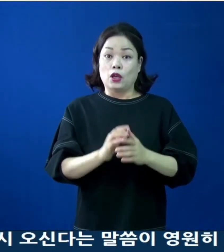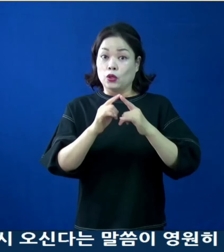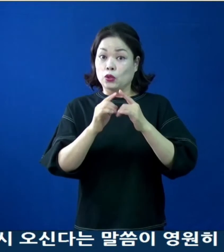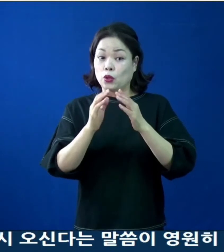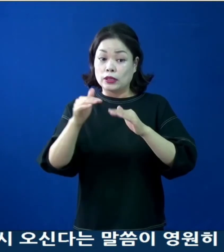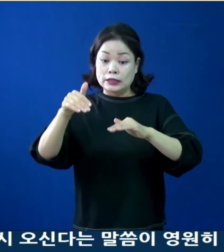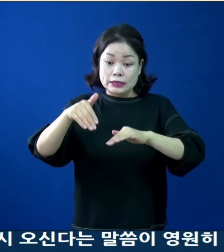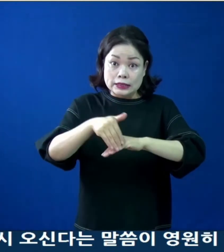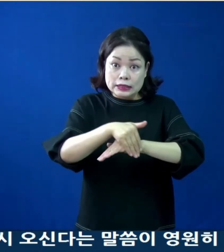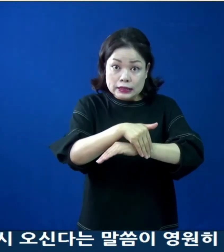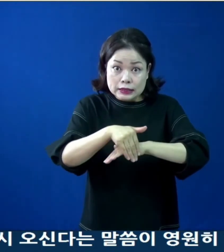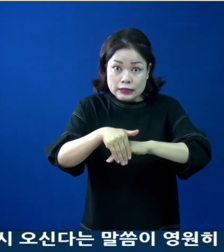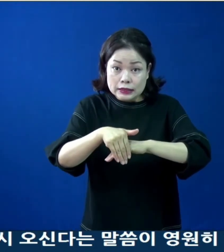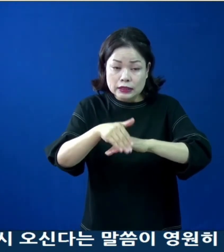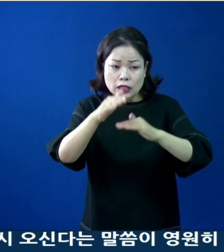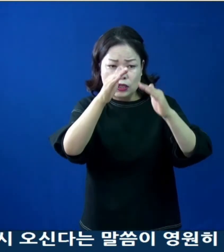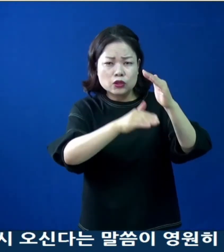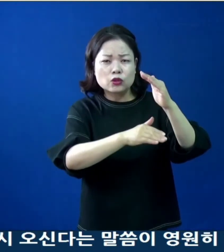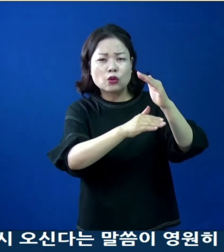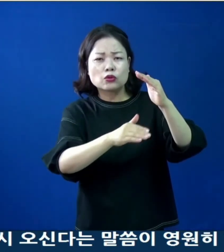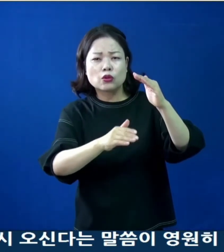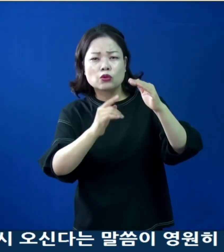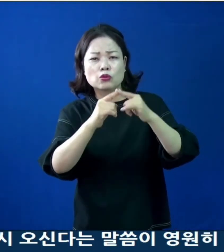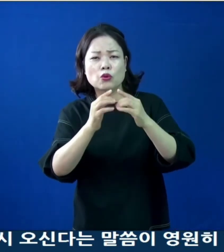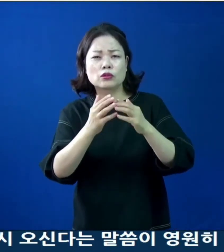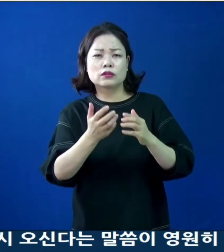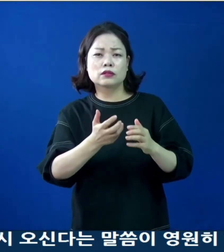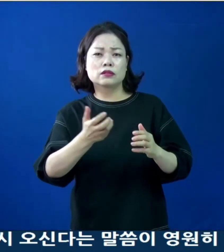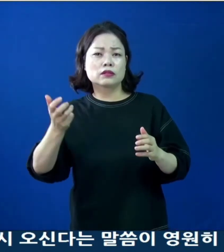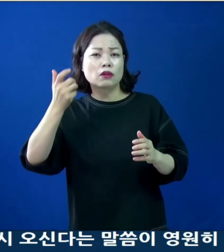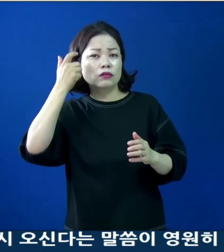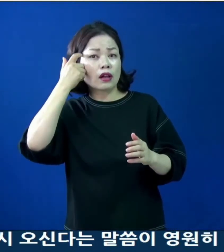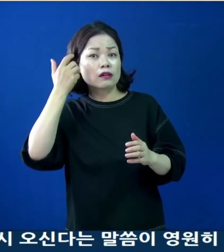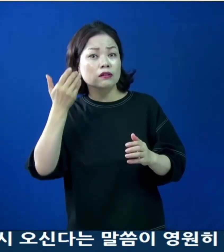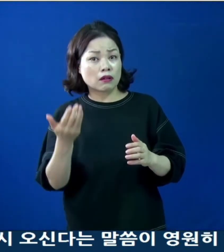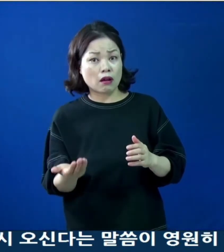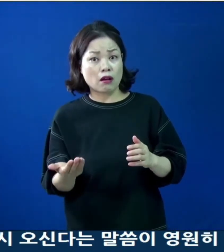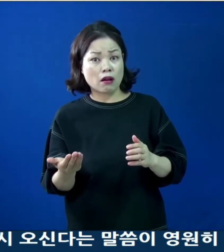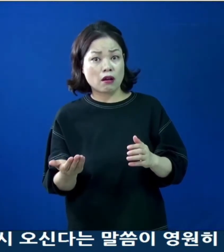교회를 다니는 성도들이 어떻게 교회를 떠날 수 있을까라는 거죠.